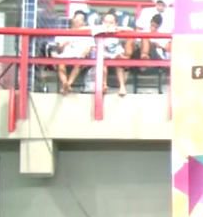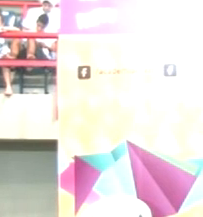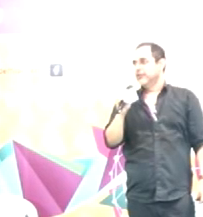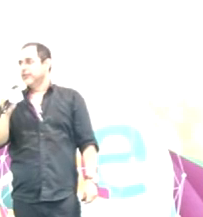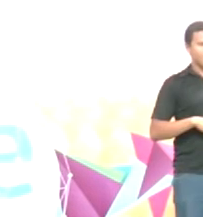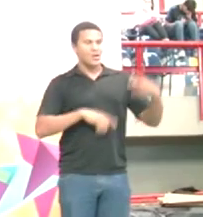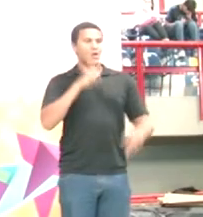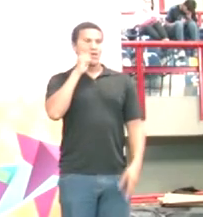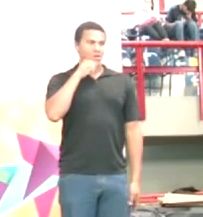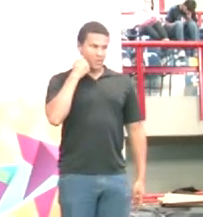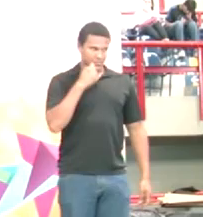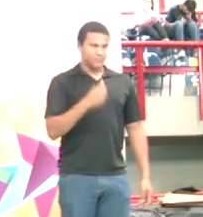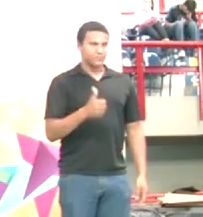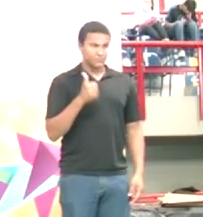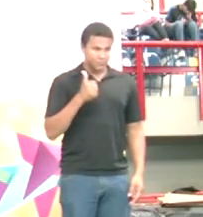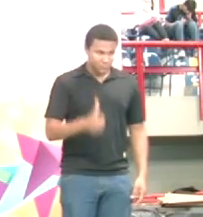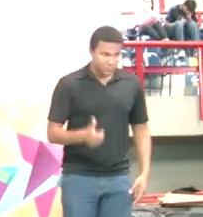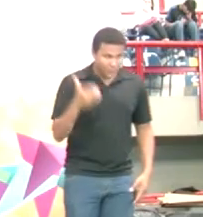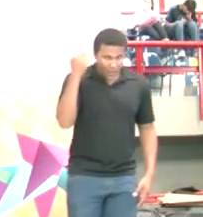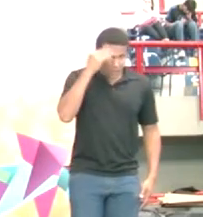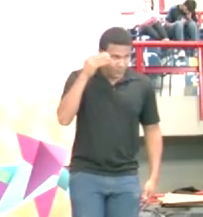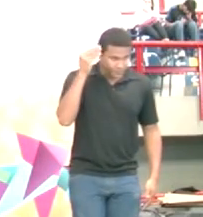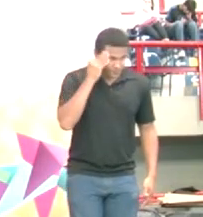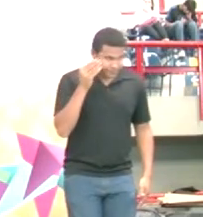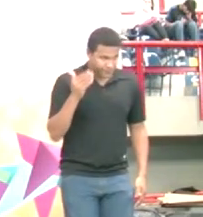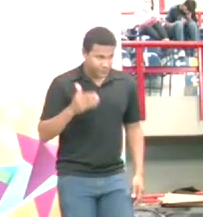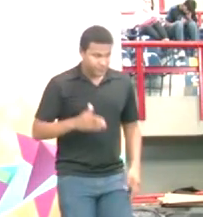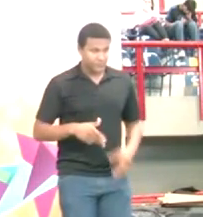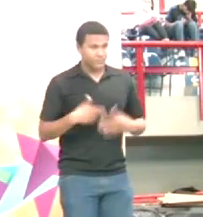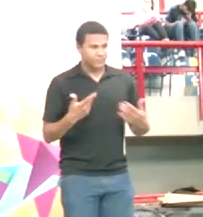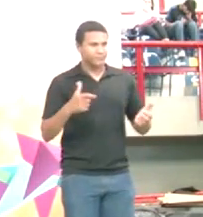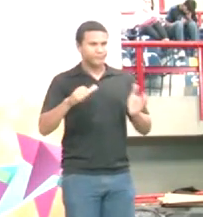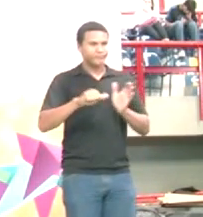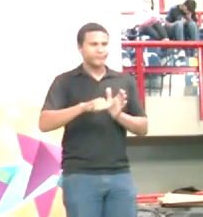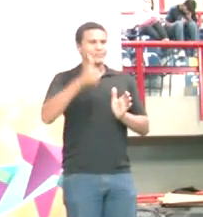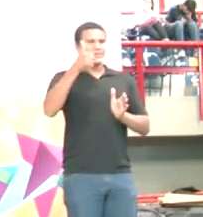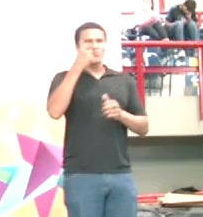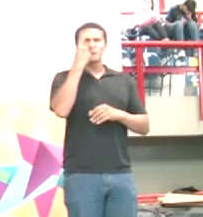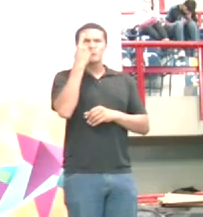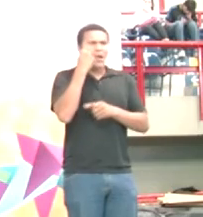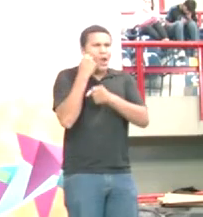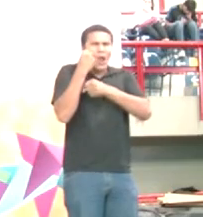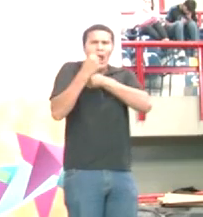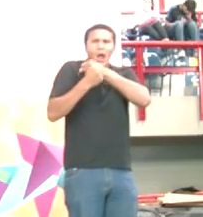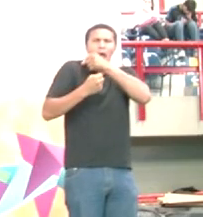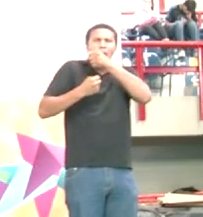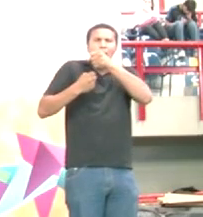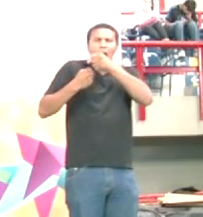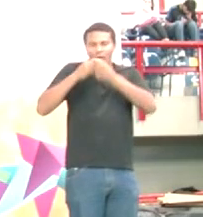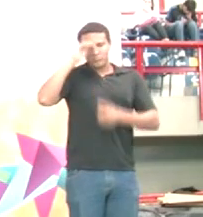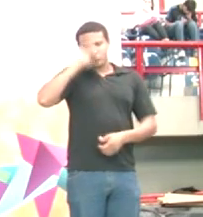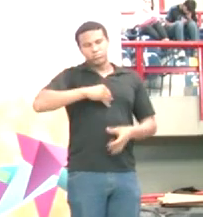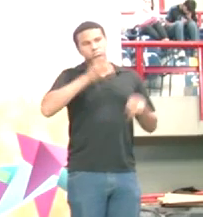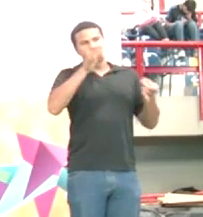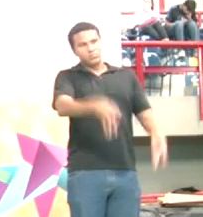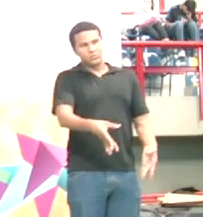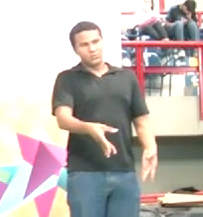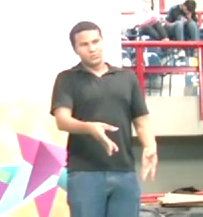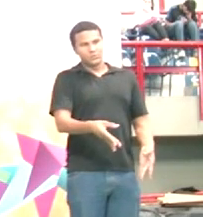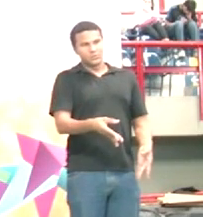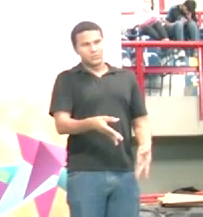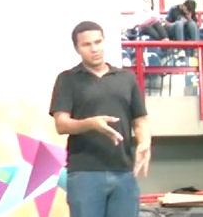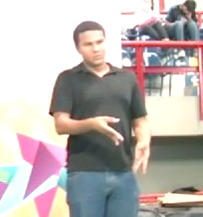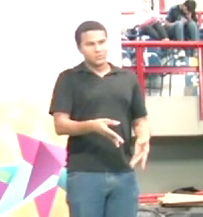alagoano. Entendeu? O primeiro não ficou nem um ano, renunciou. E